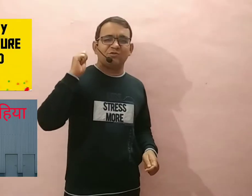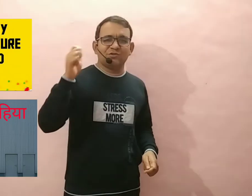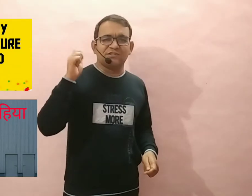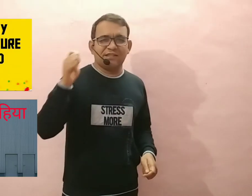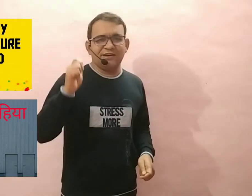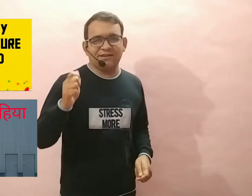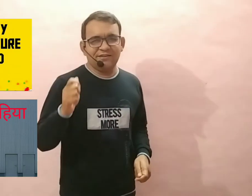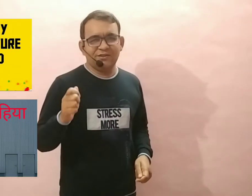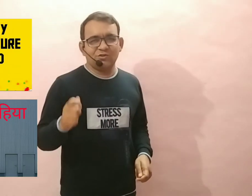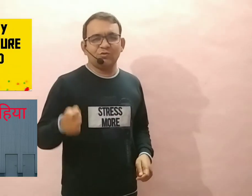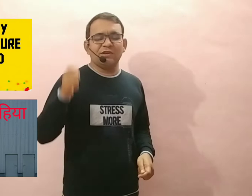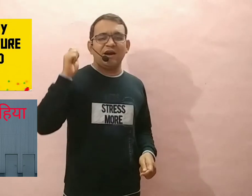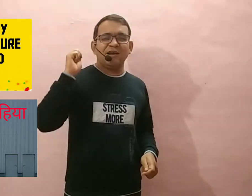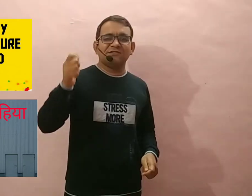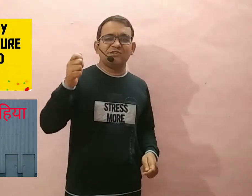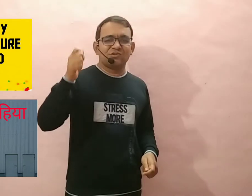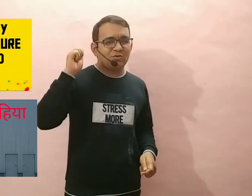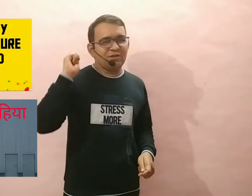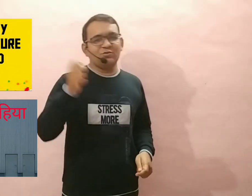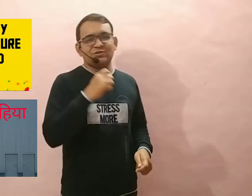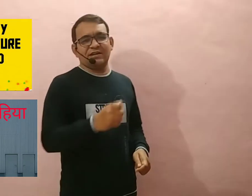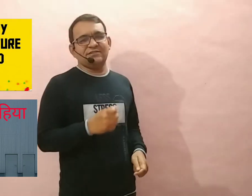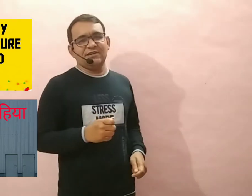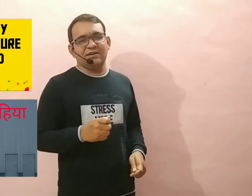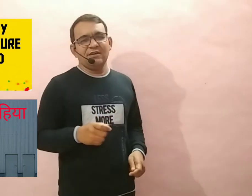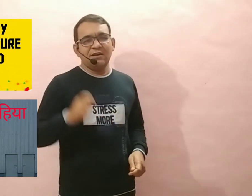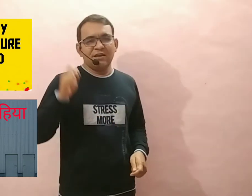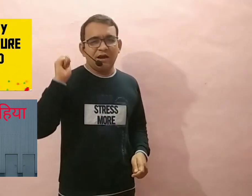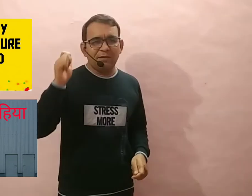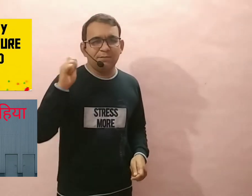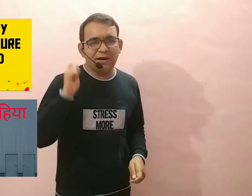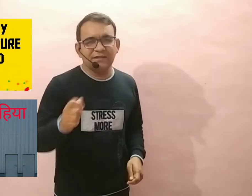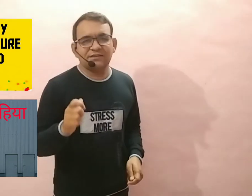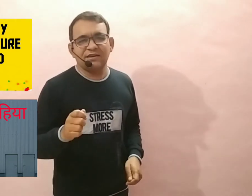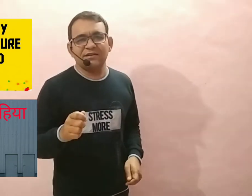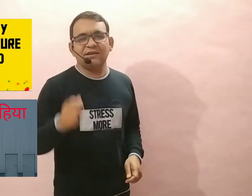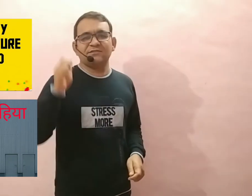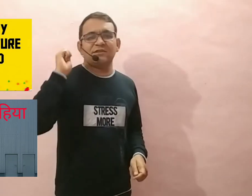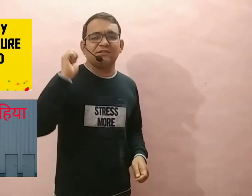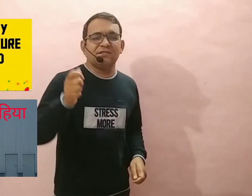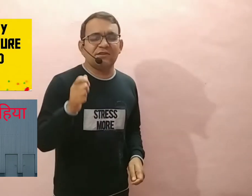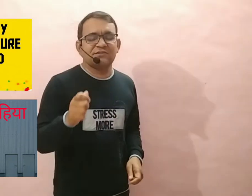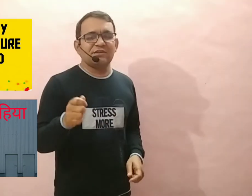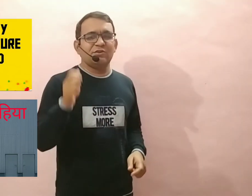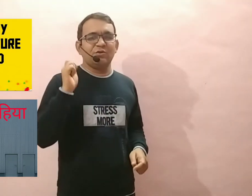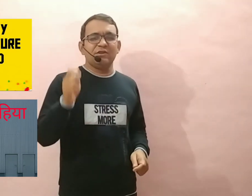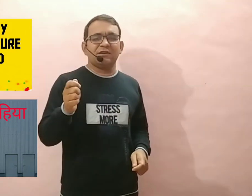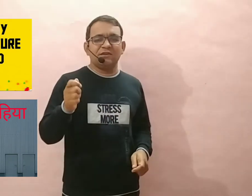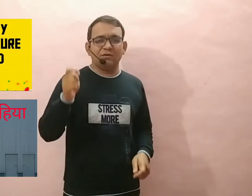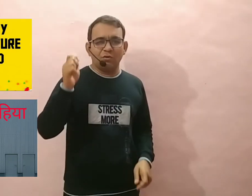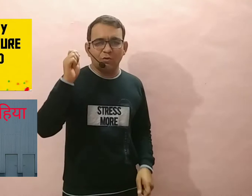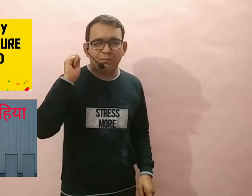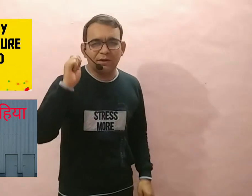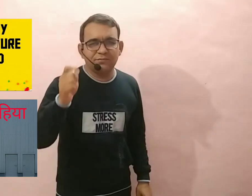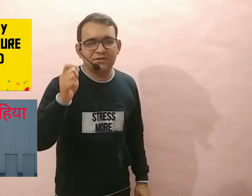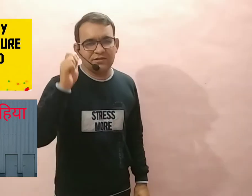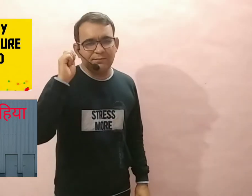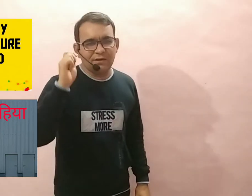आज थोड़ा जोश ज्यादा है, क्योंकि आज की स्टोरी कुछ ऐसी है। अब हम बात करेंगे सत्येंद्र सिंह लोहिया की उपलब्धि के बारे